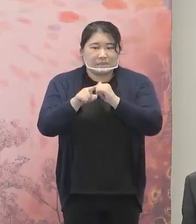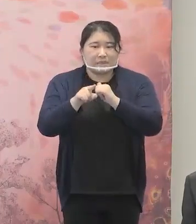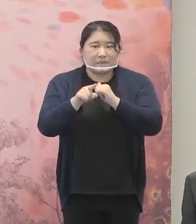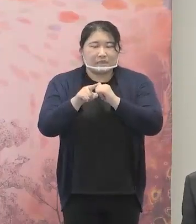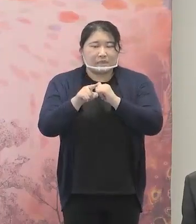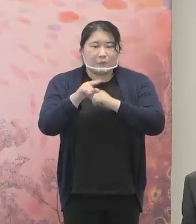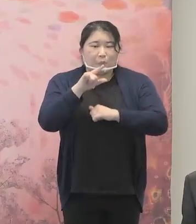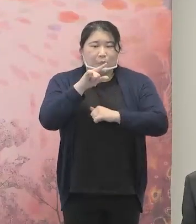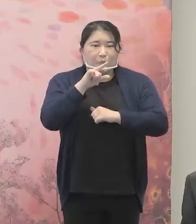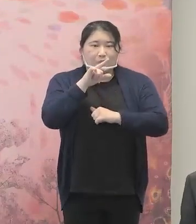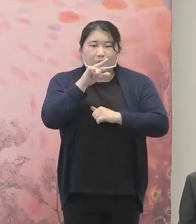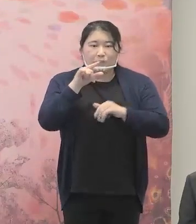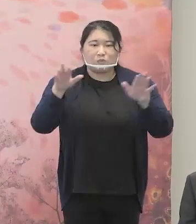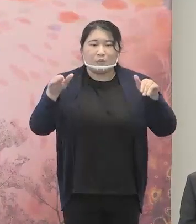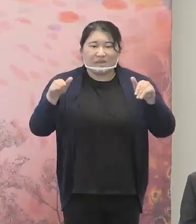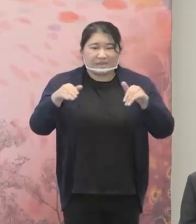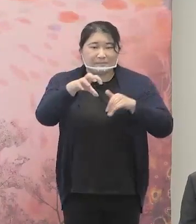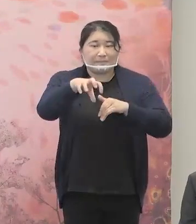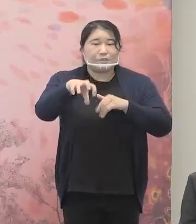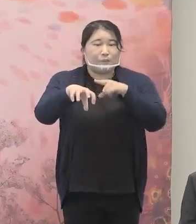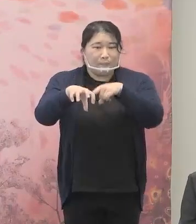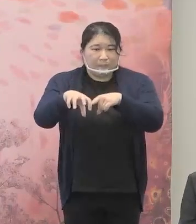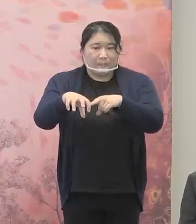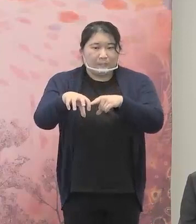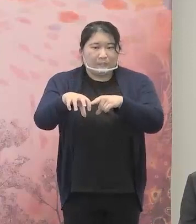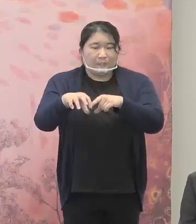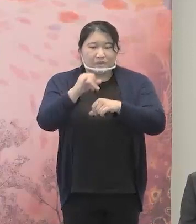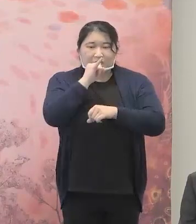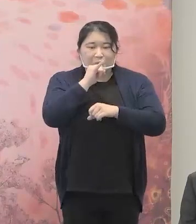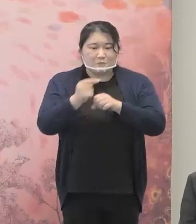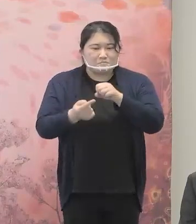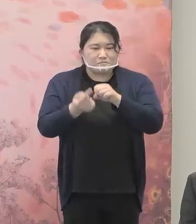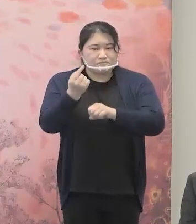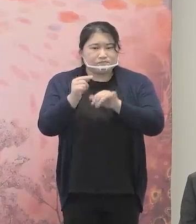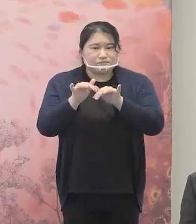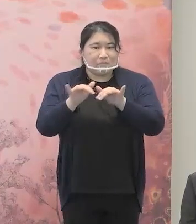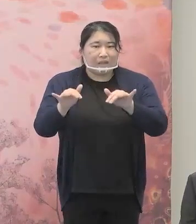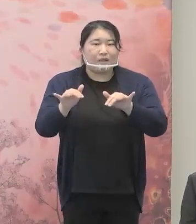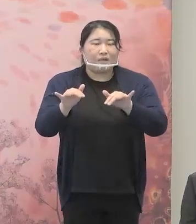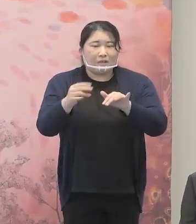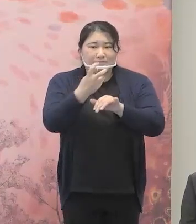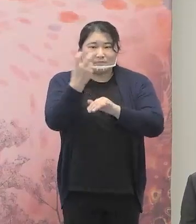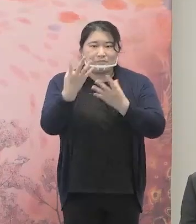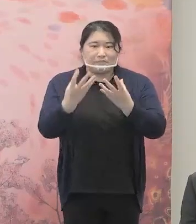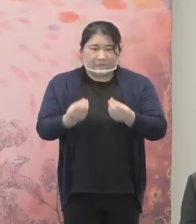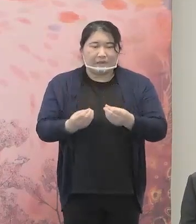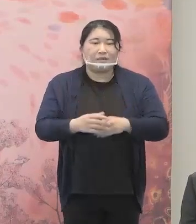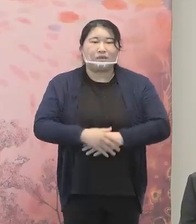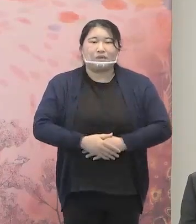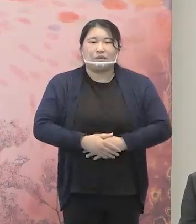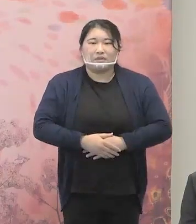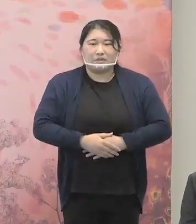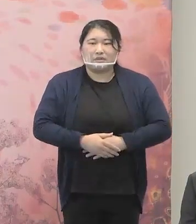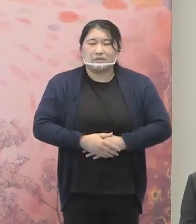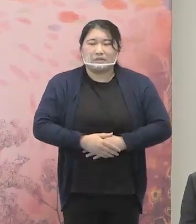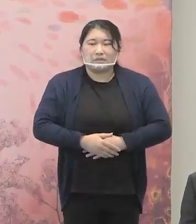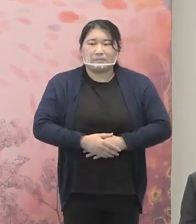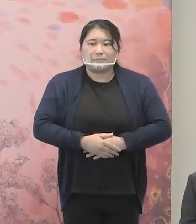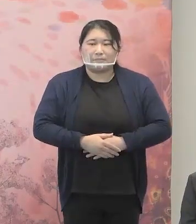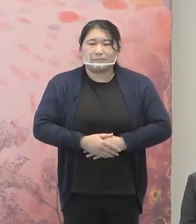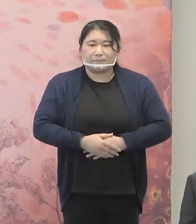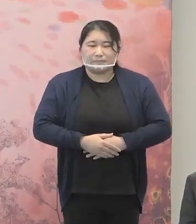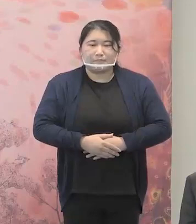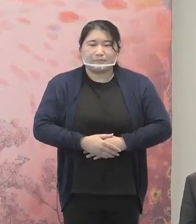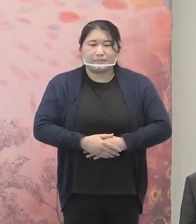から、鳥インフルエンザウイルスが発見されたということでございました。その